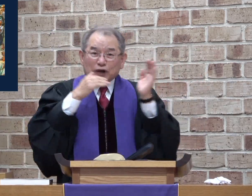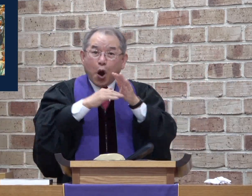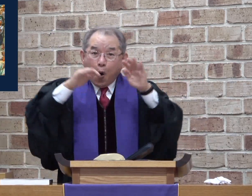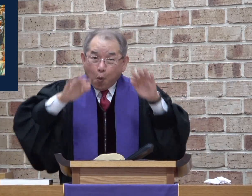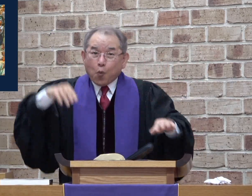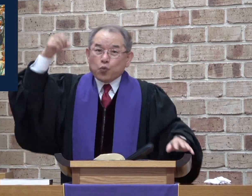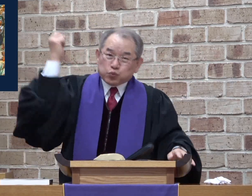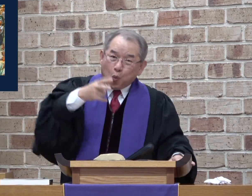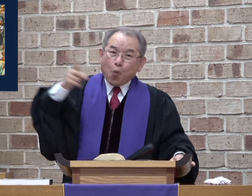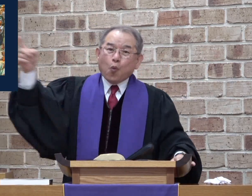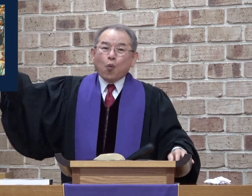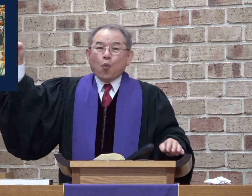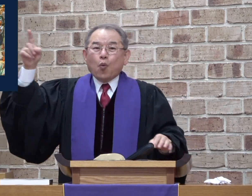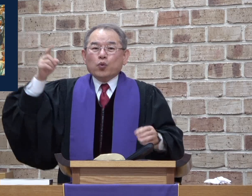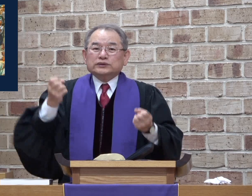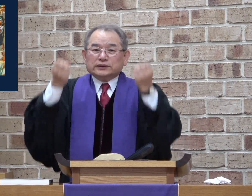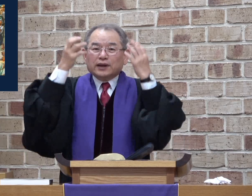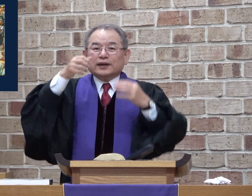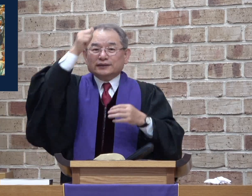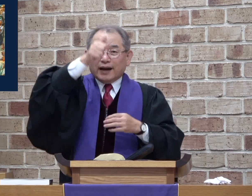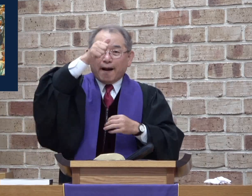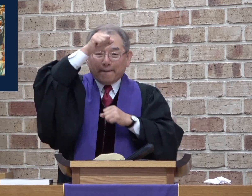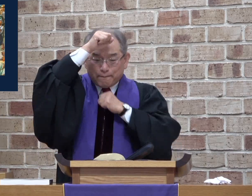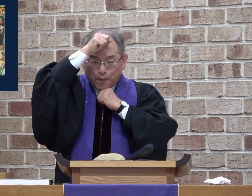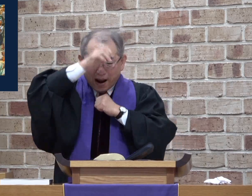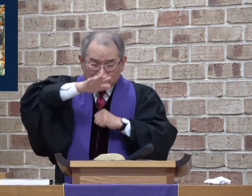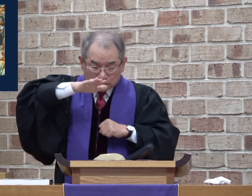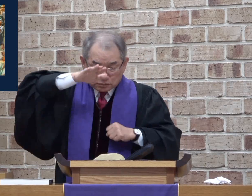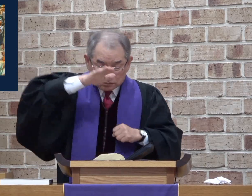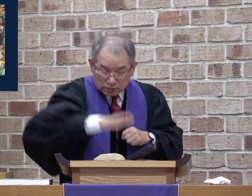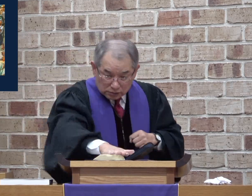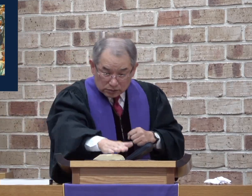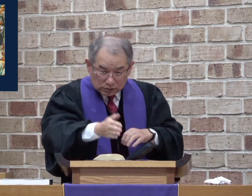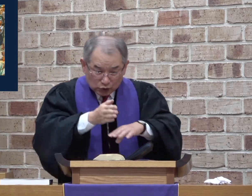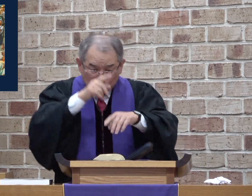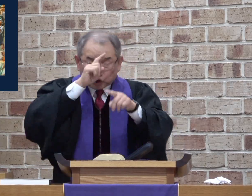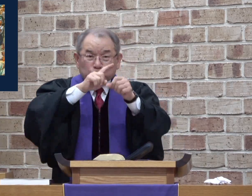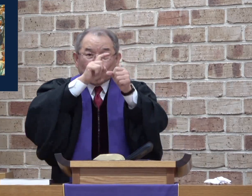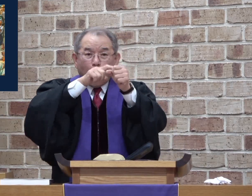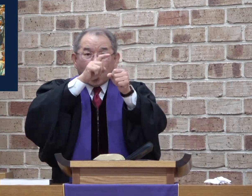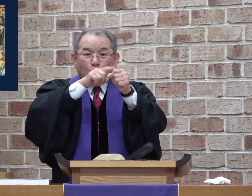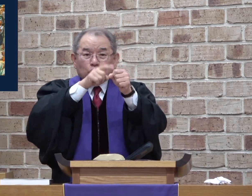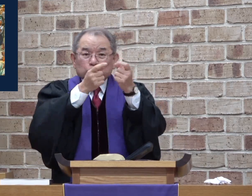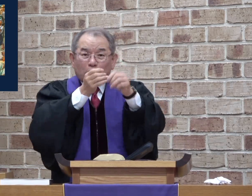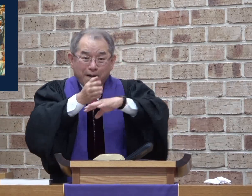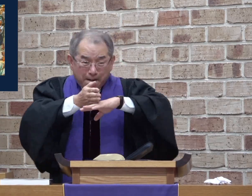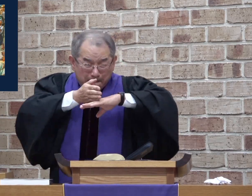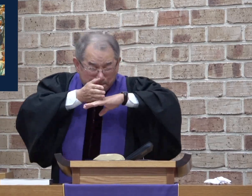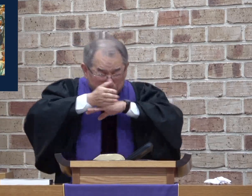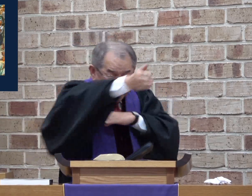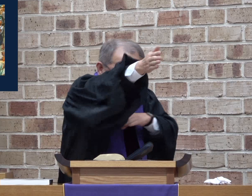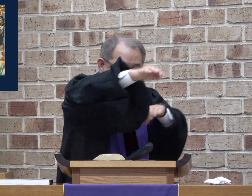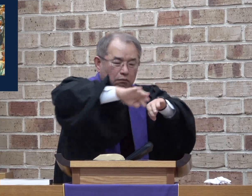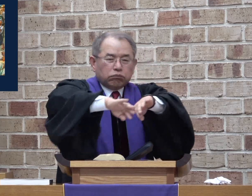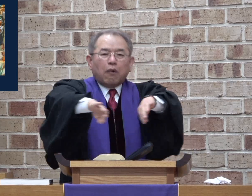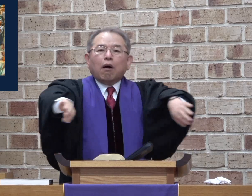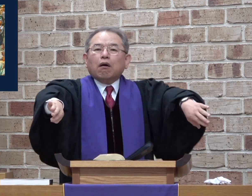또 제사장이 요단강을 건널 때에 그 강이 또